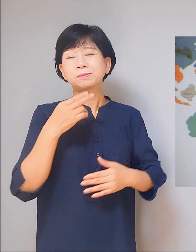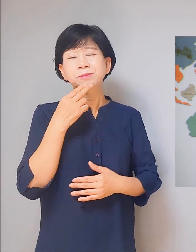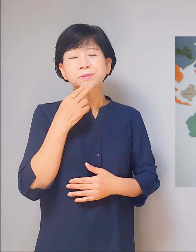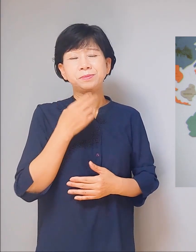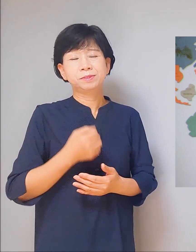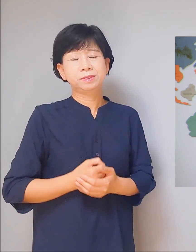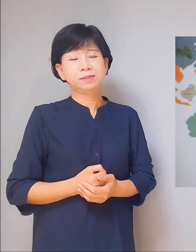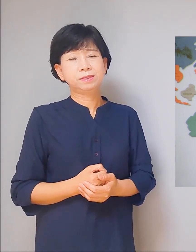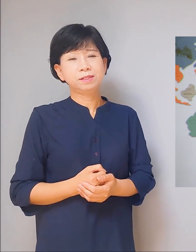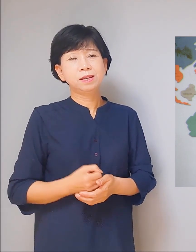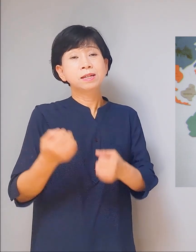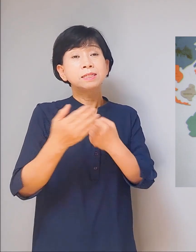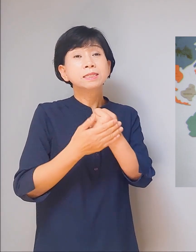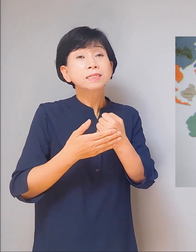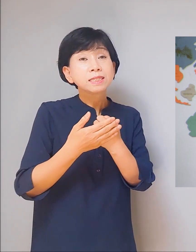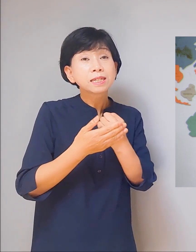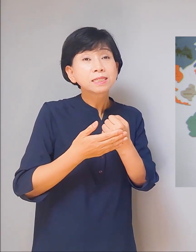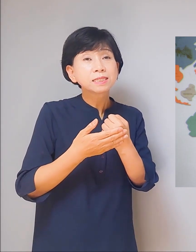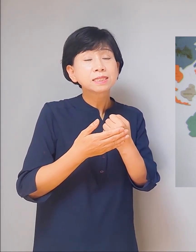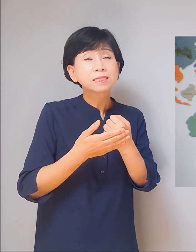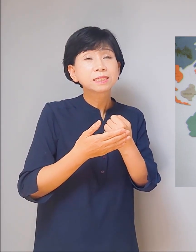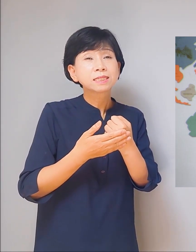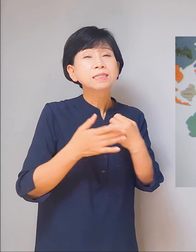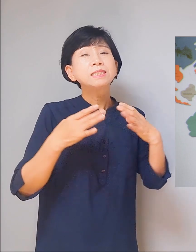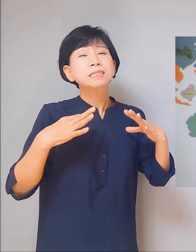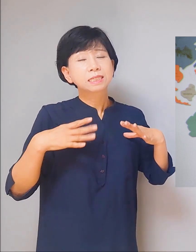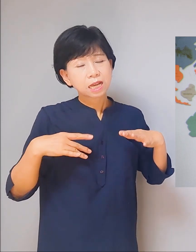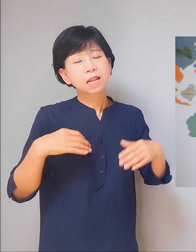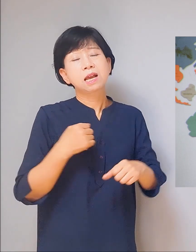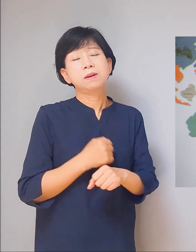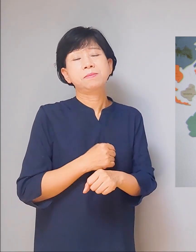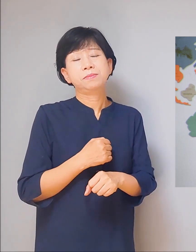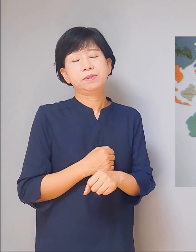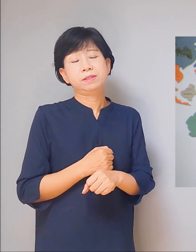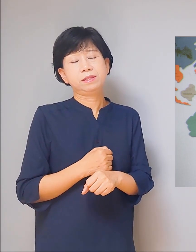은혜는 자랑합니다. 은혜는 흘러